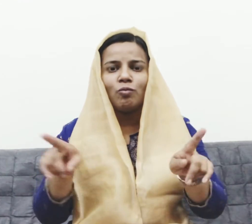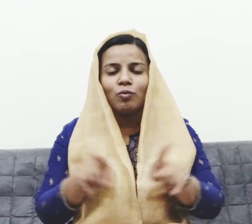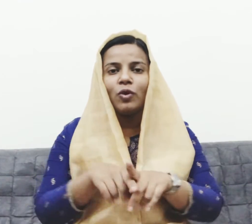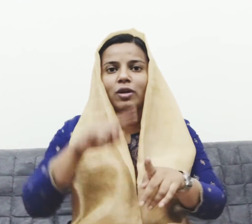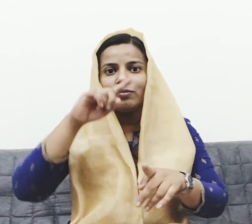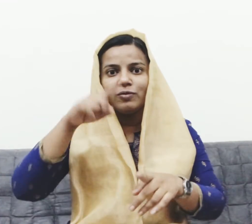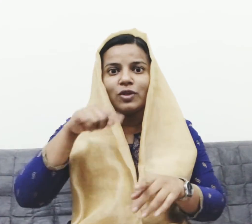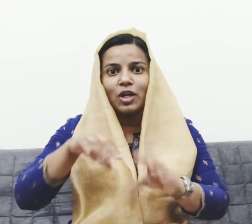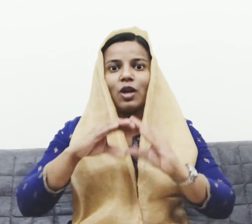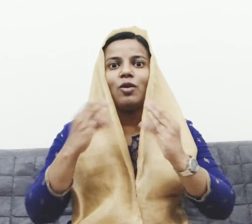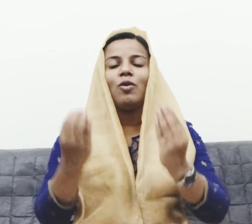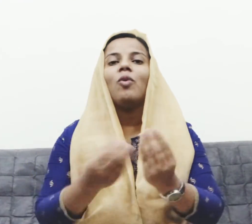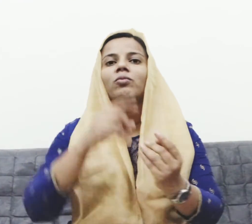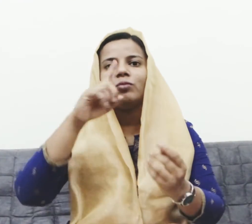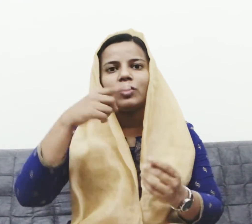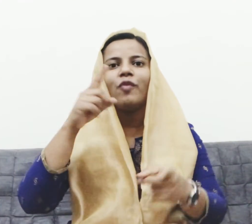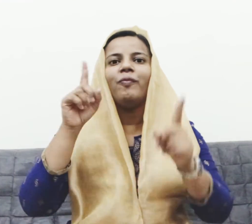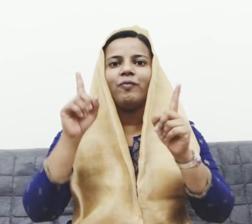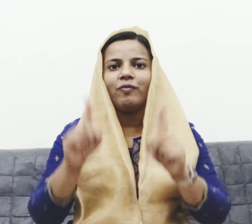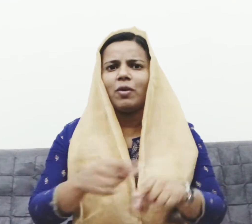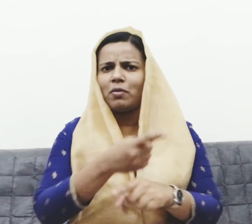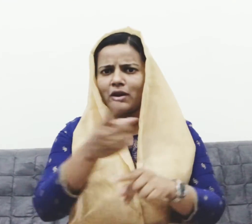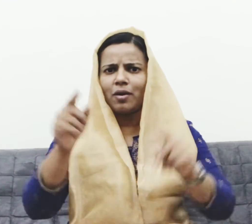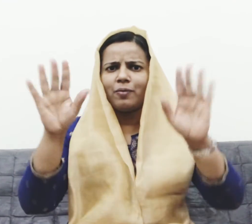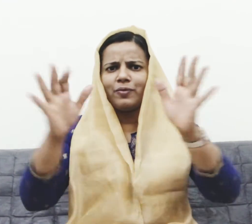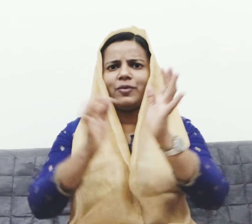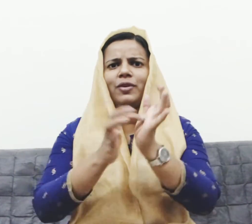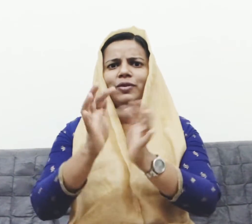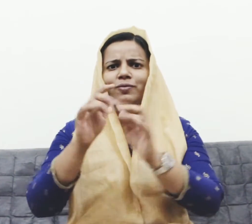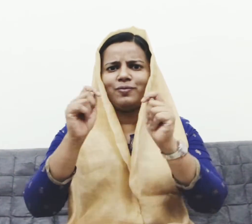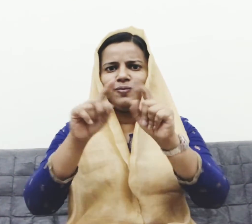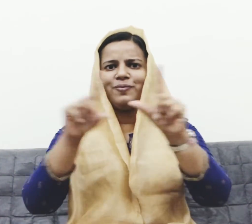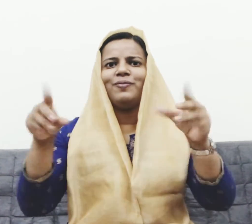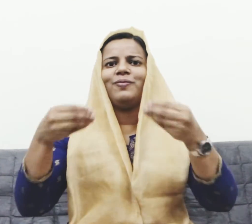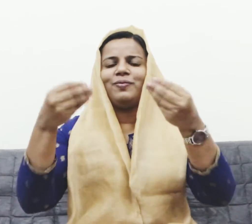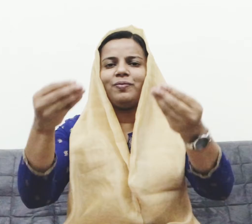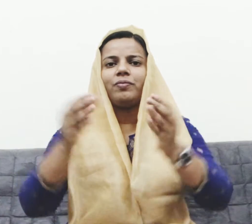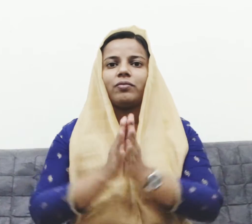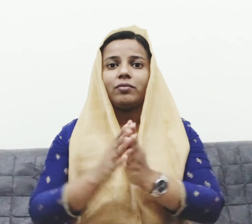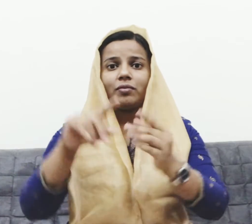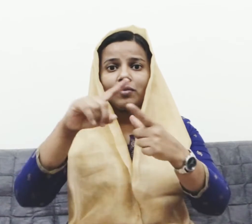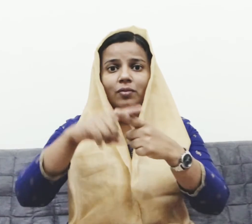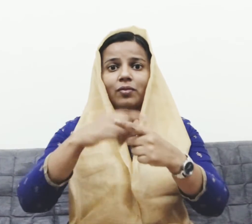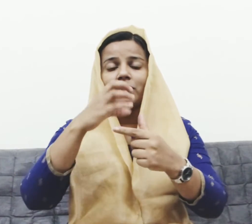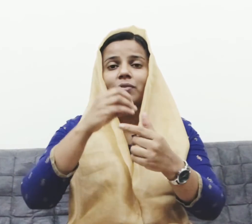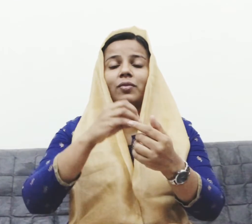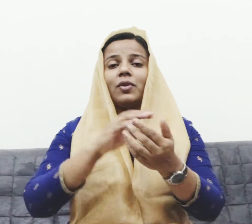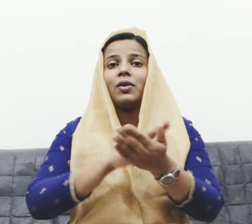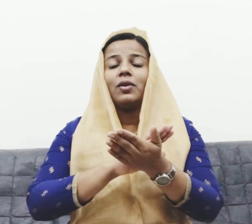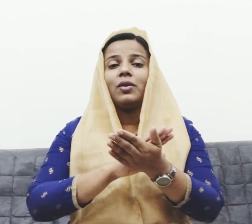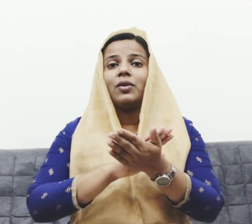ആണ് നമ്മൾ ഈ ലോകത്തിൽ ജീവിക്കുന്നത്. കരമുയർത്തിയൊരു ഹല്ലേലൂയ പറഞ്ഞ്. അതുകൊണ്ടാണ് യോഹന്നാൻ അപ്പോസ്തലൻ ലേഖനം